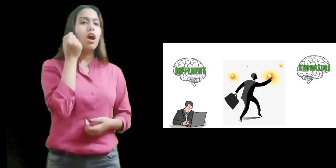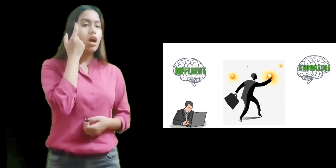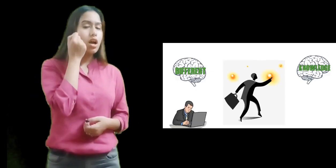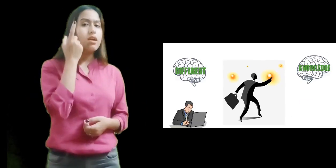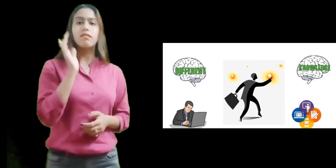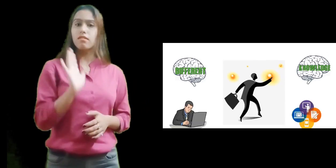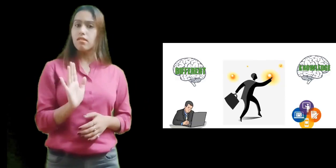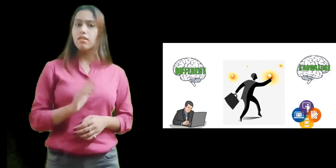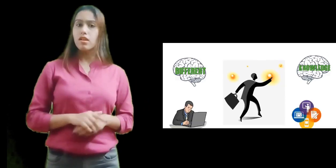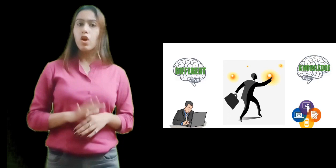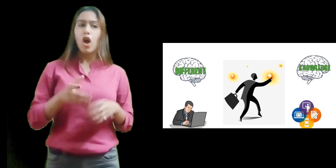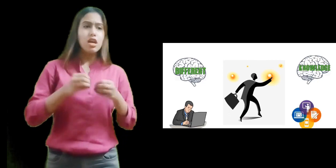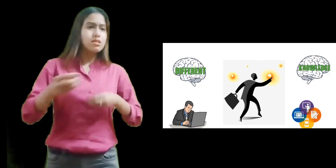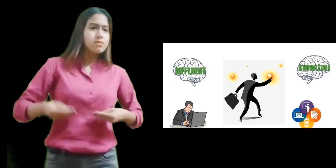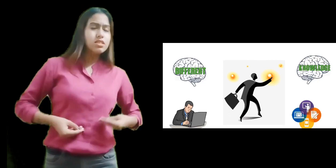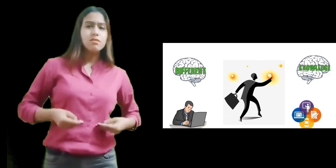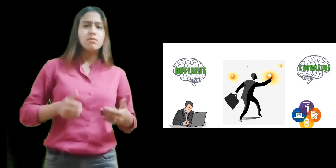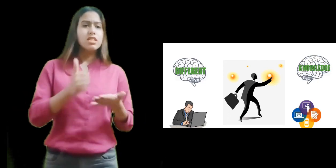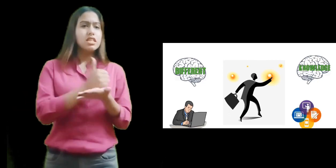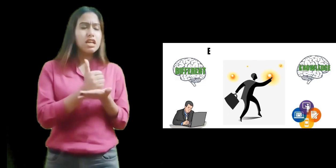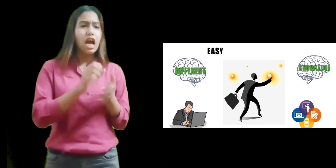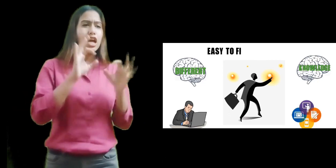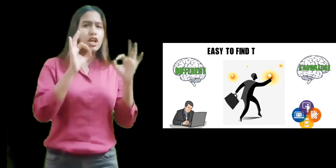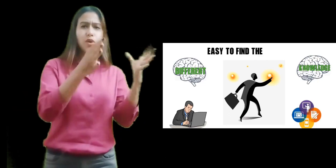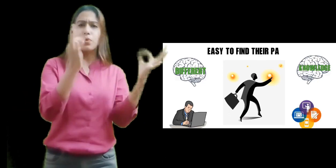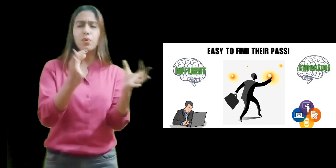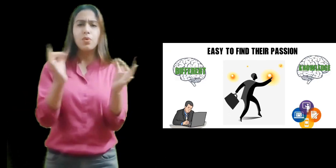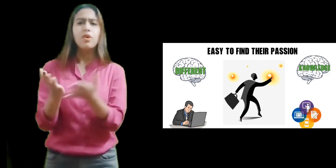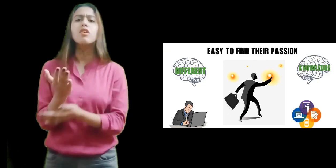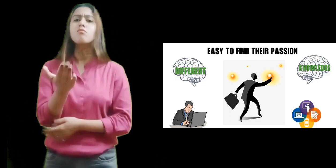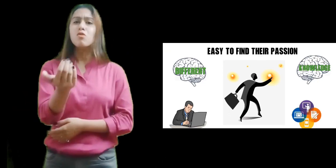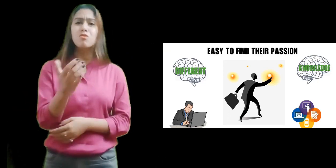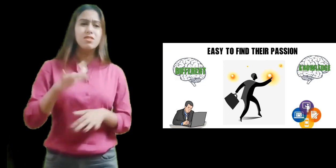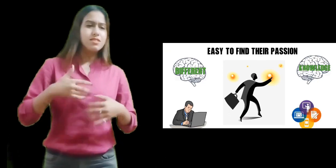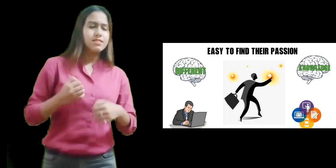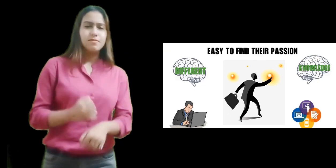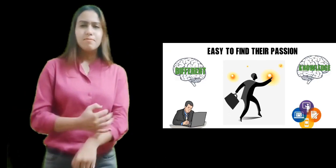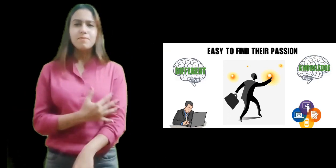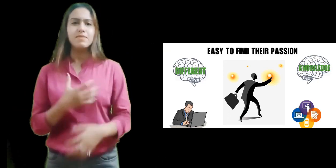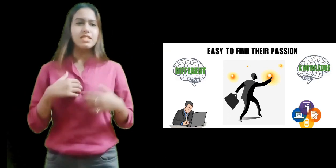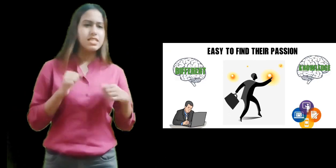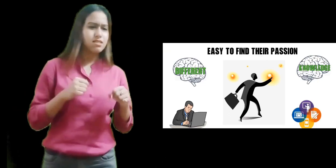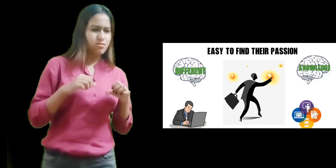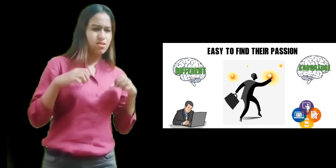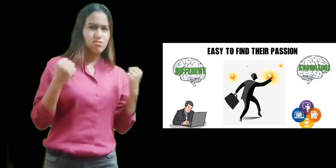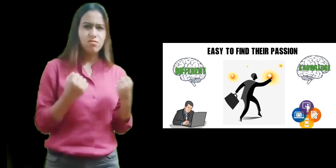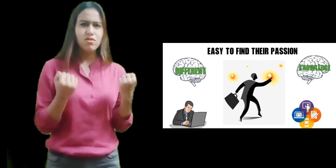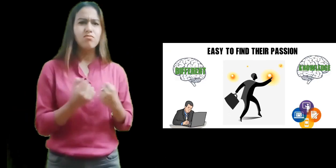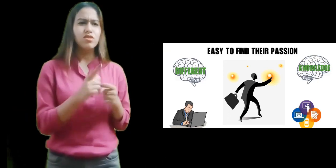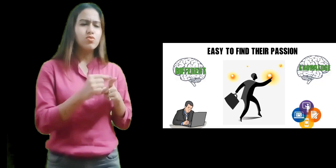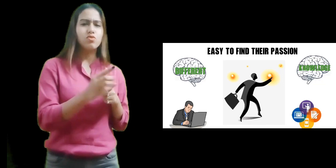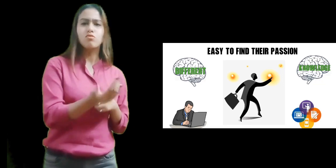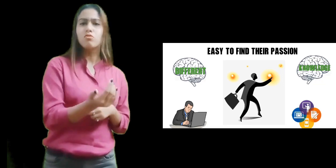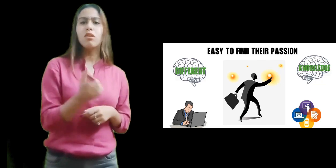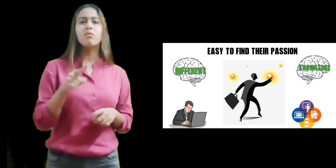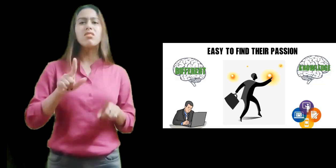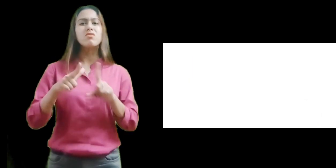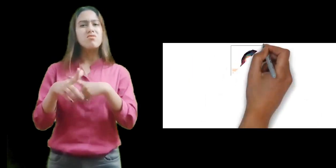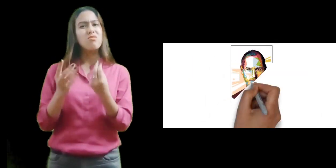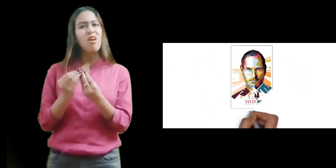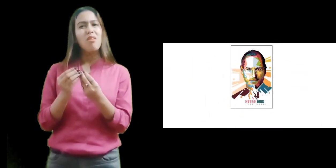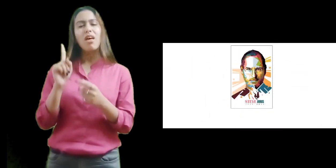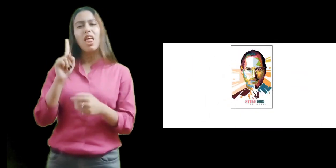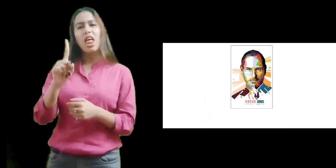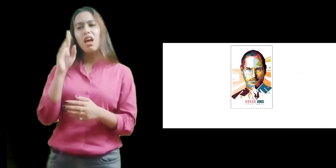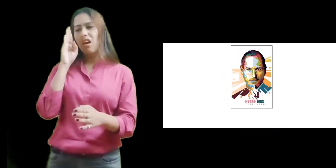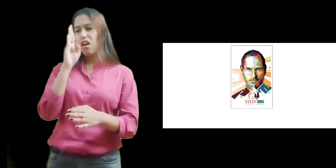अलग अलग चीजें ट्राई कर सकता है, जिससे कि फिर यूजुअली उसे उसका पैशन मिलना भी आसान हो जाता है कंपेयर टू जॉब कर रहे इंसान के। स्टीव जॉब्स का कोट है